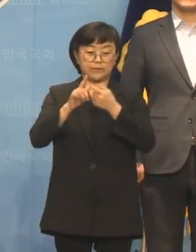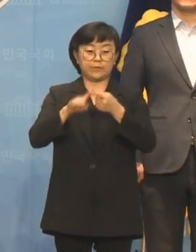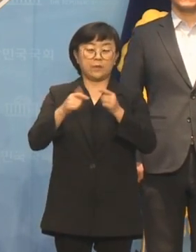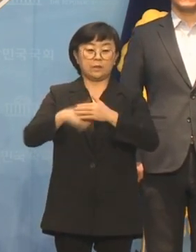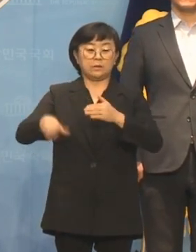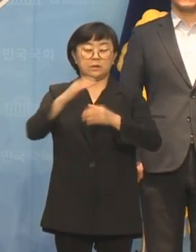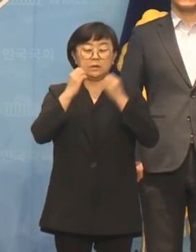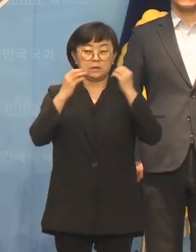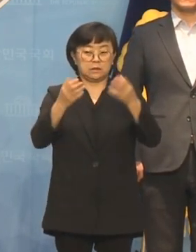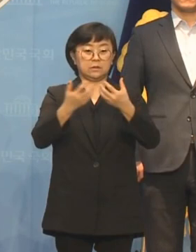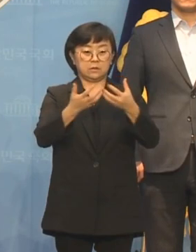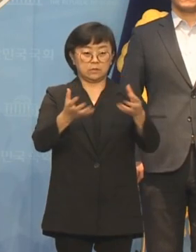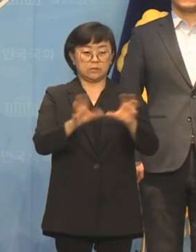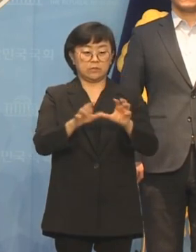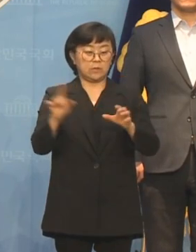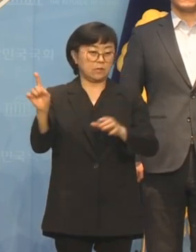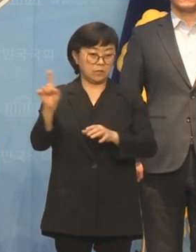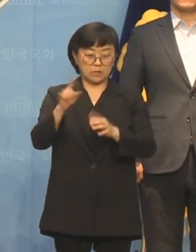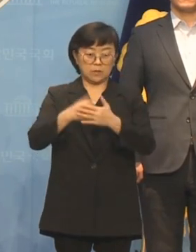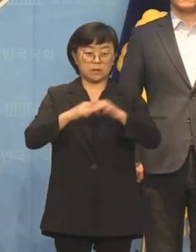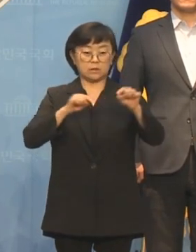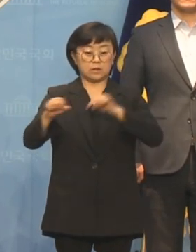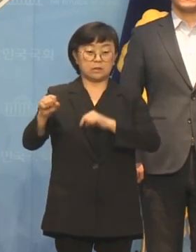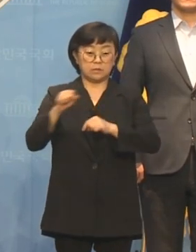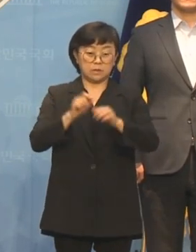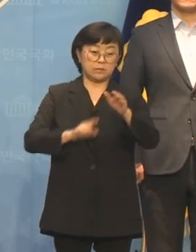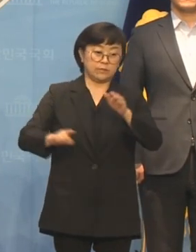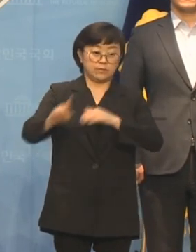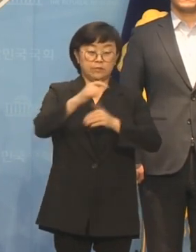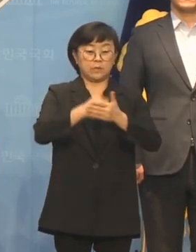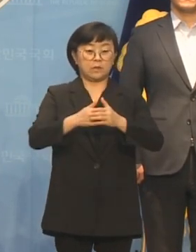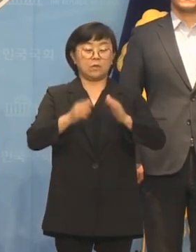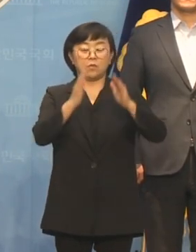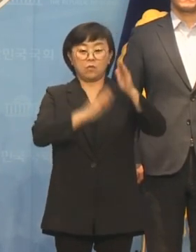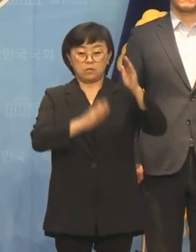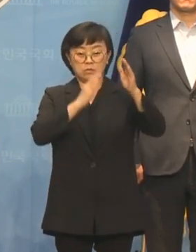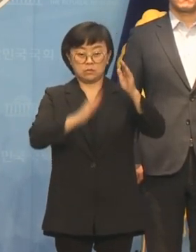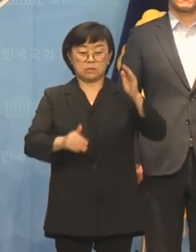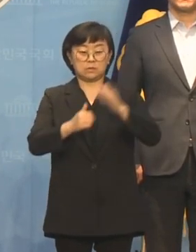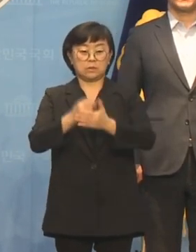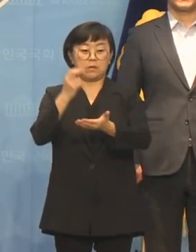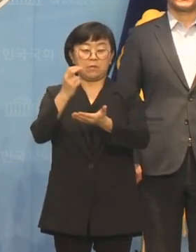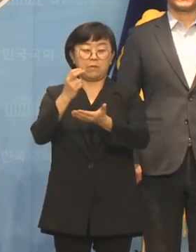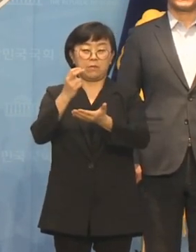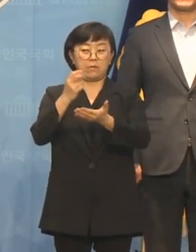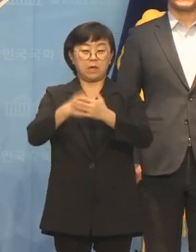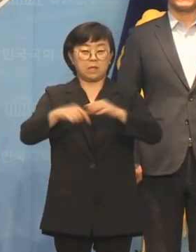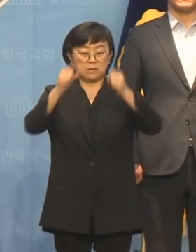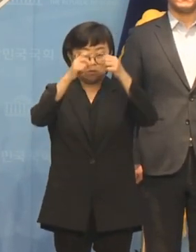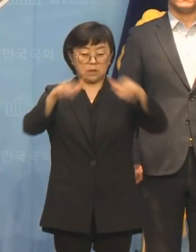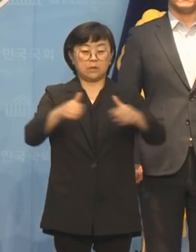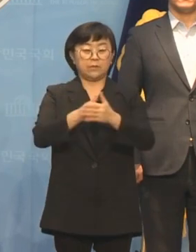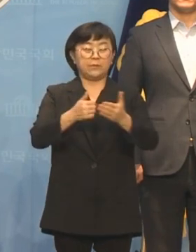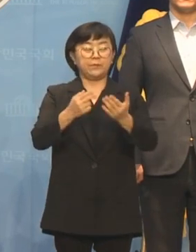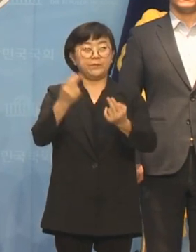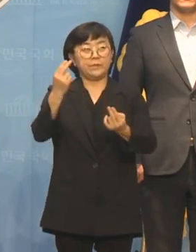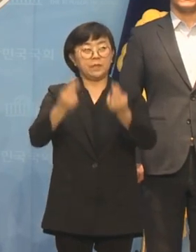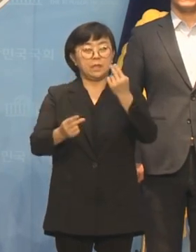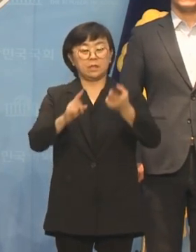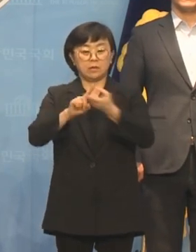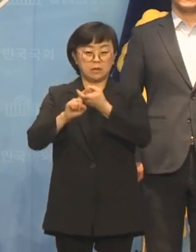저희 개혁연합신당은 그 어떤 정치 세력보다 앞서 공개적으로 범진보 비례연합정당을